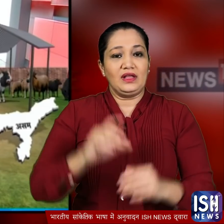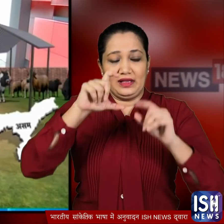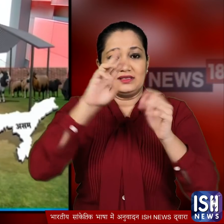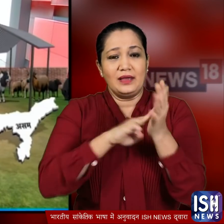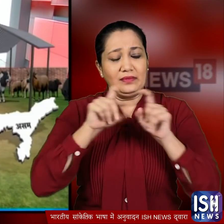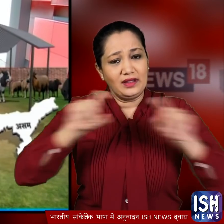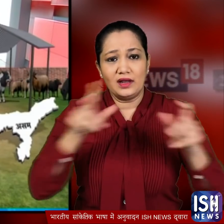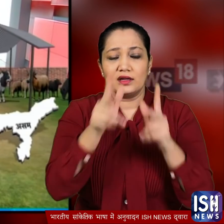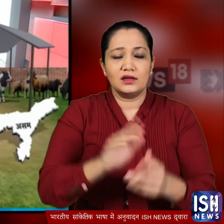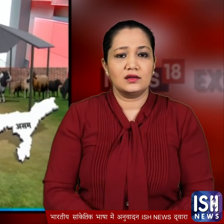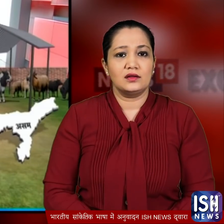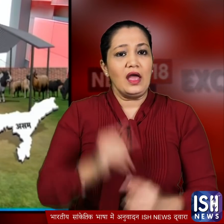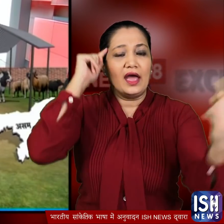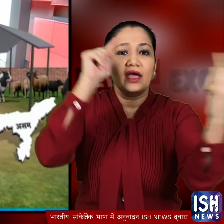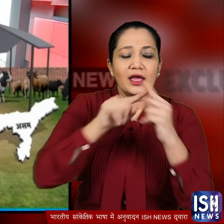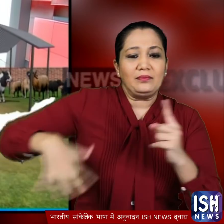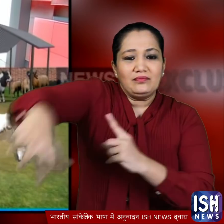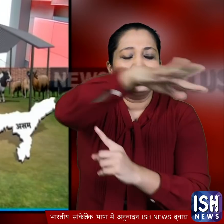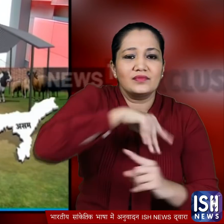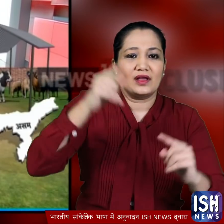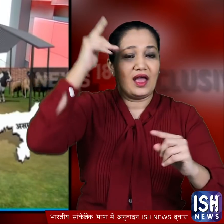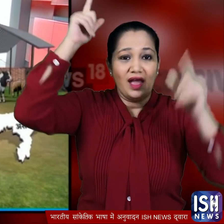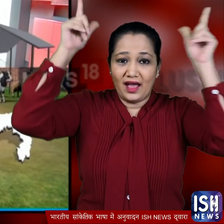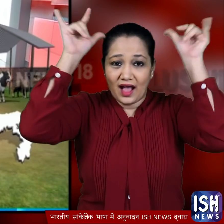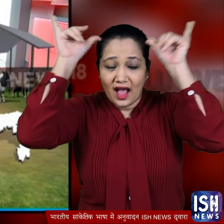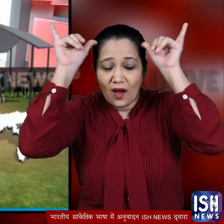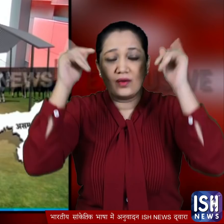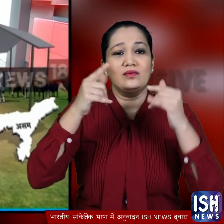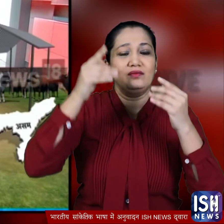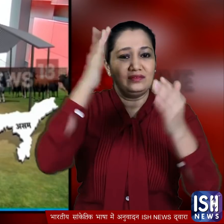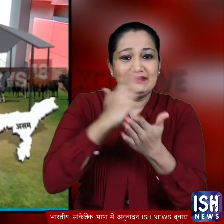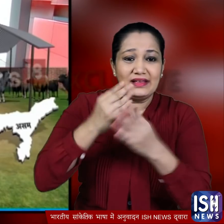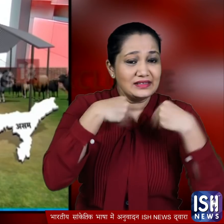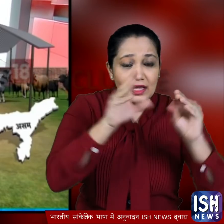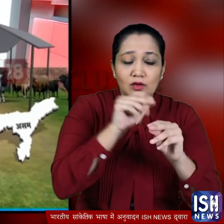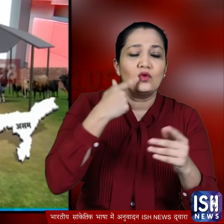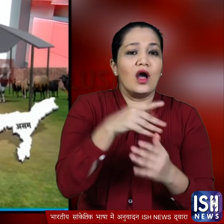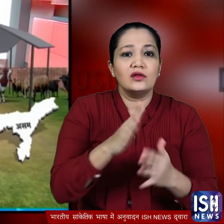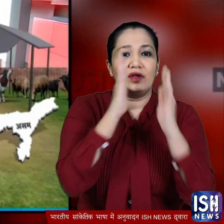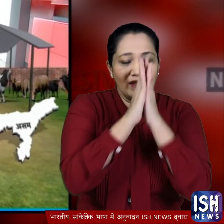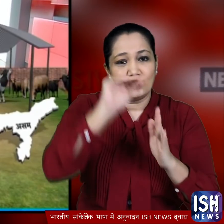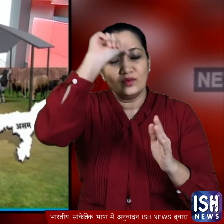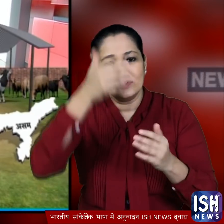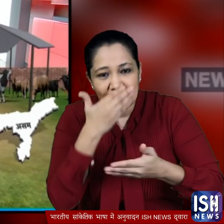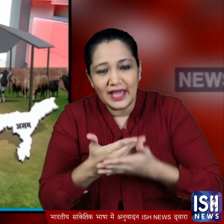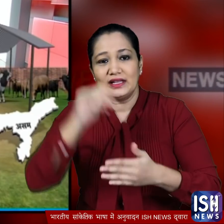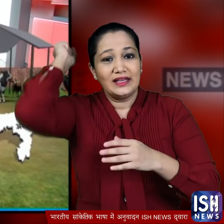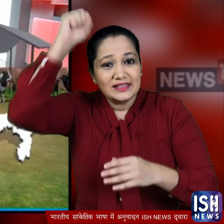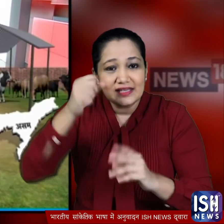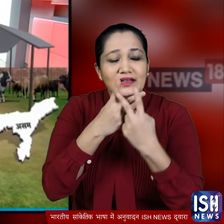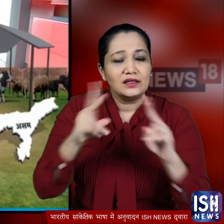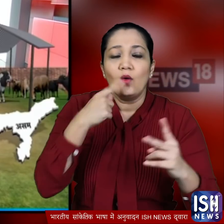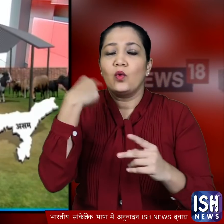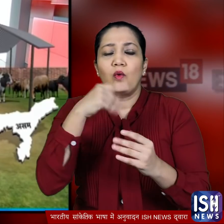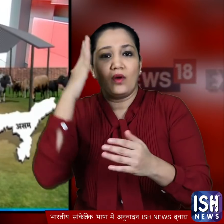दौरान मुख्यमंत्री ने साफ किया कि इस बिल का मकसद उन इलाकों में गोमांस बेचने की मंजूरी नहीं देना है जहां हिंदू, जैन,